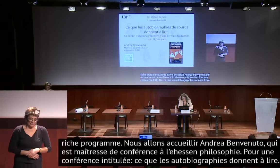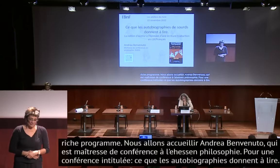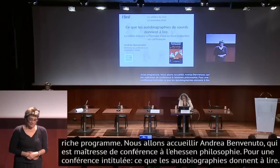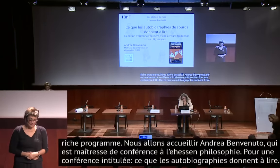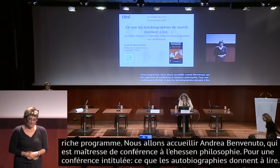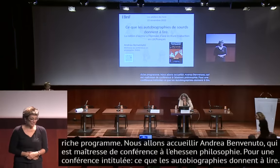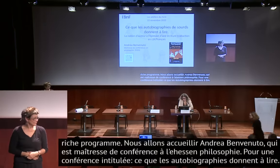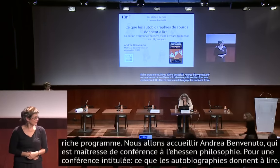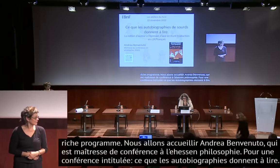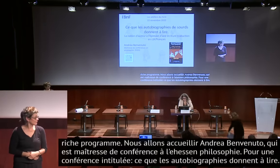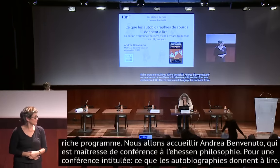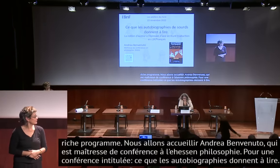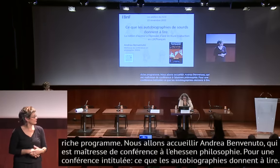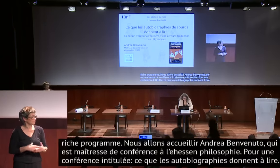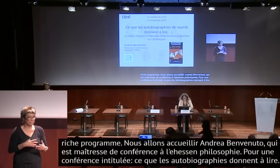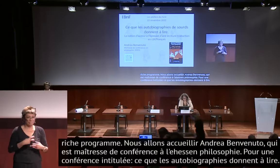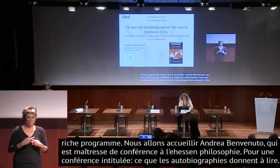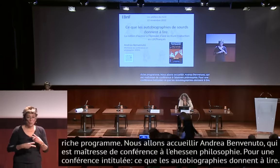Je ne vois pas le PowerPoint.